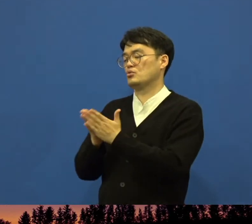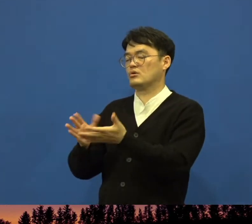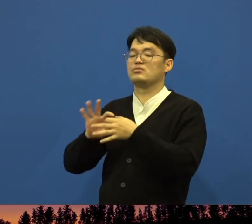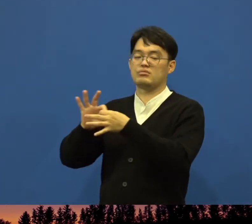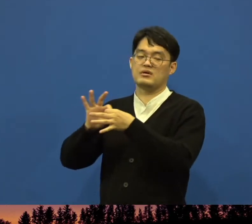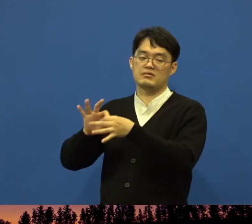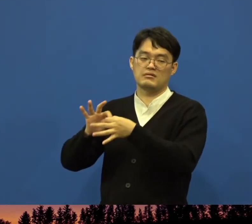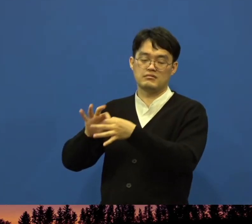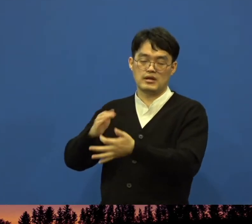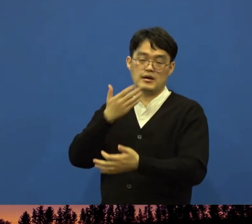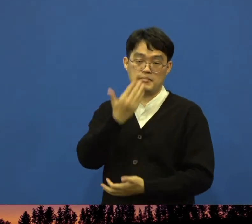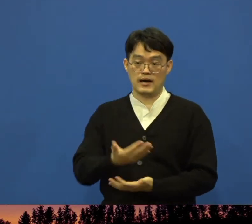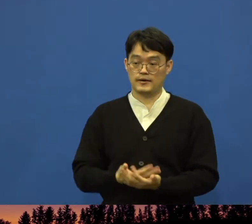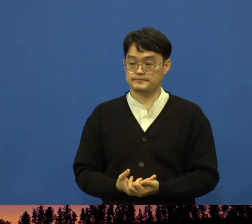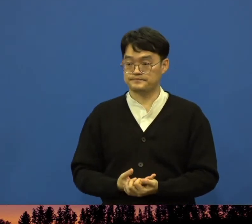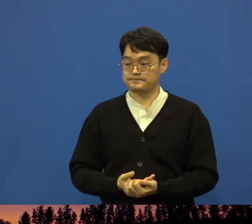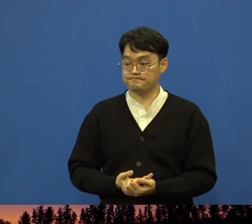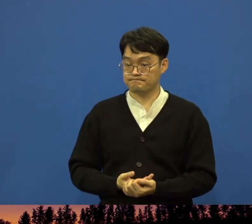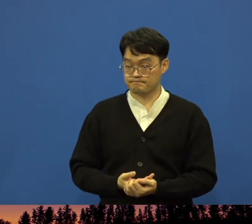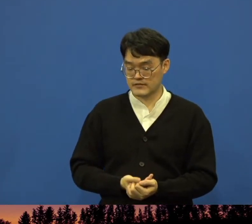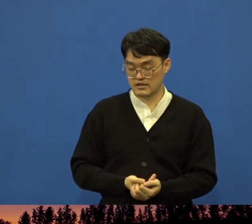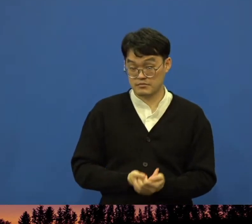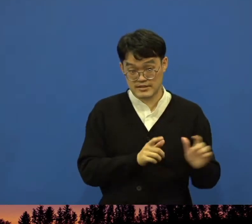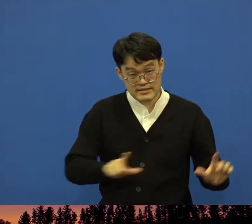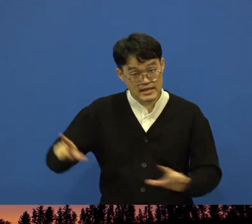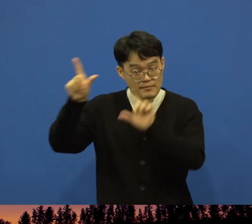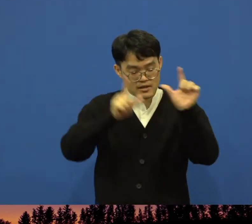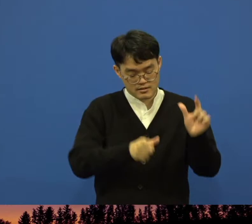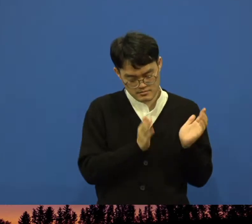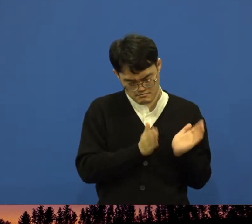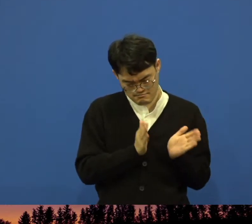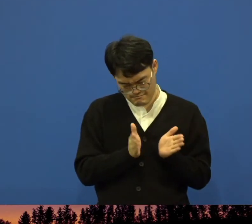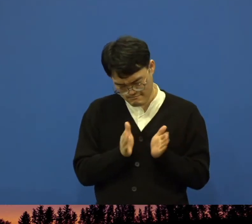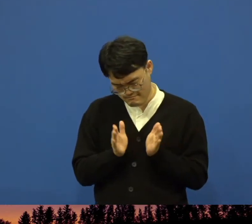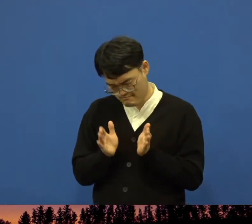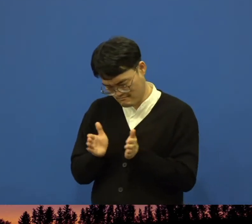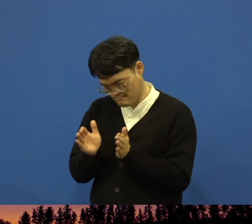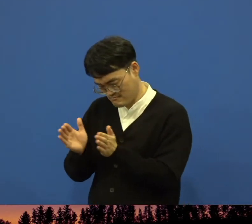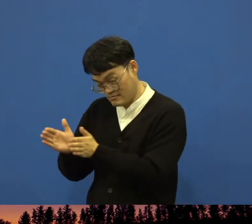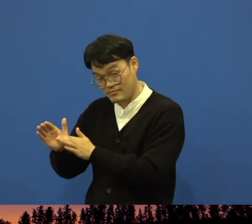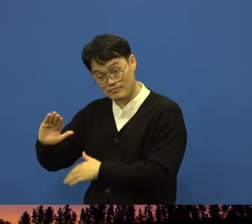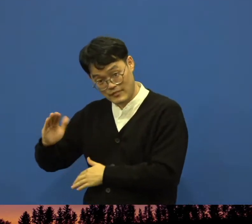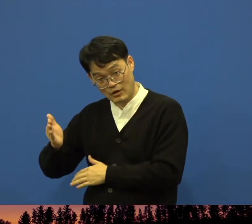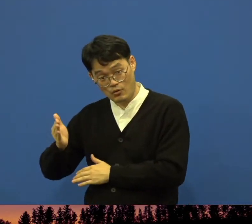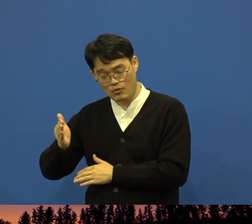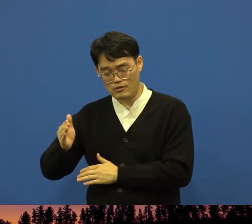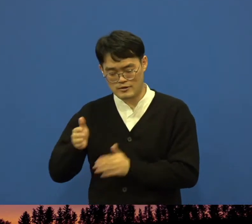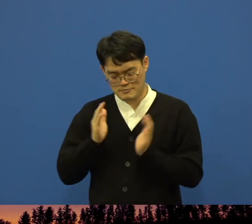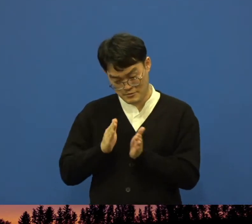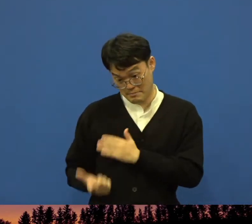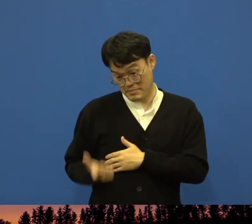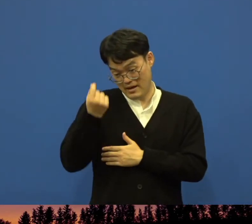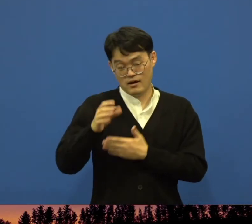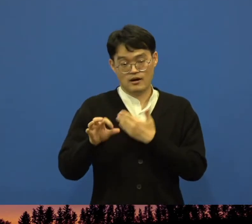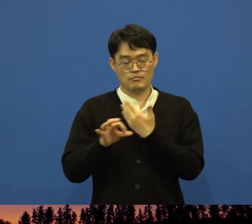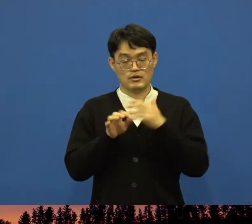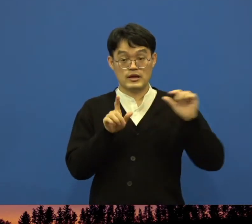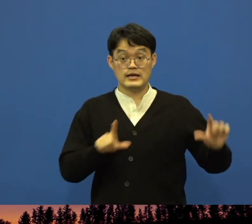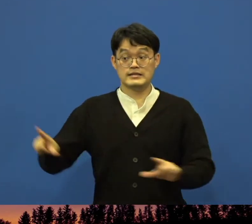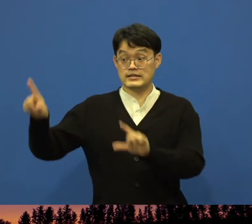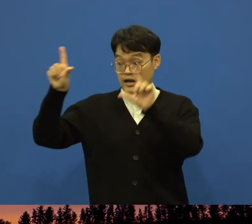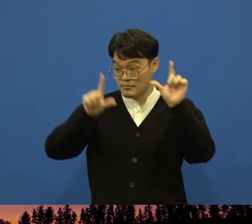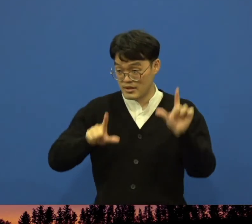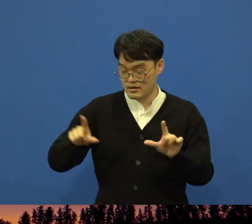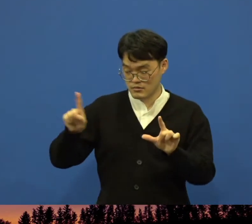되겠구나, 촥촥촥촥 정리가 되는 거예요. 그게 빨리 될수록 좋다. 그러면 삶이 집중력이 생기겠잖아요.